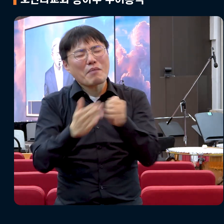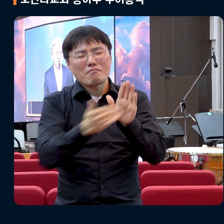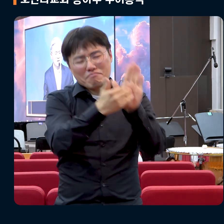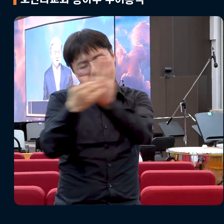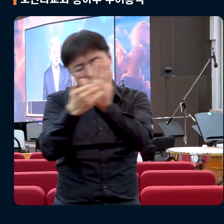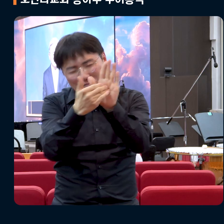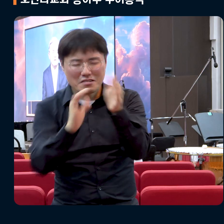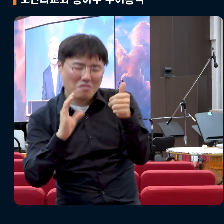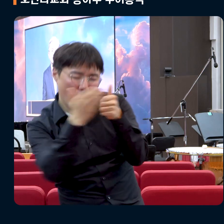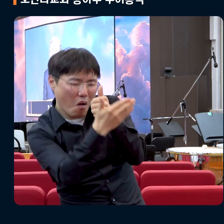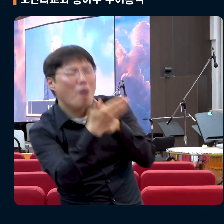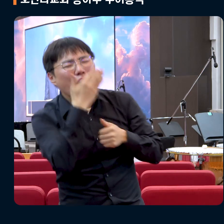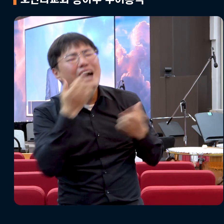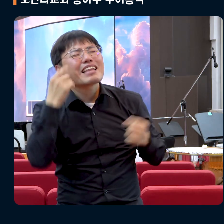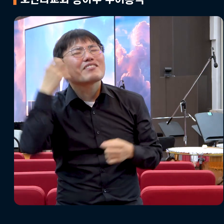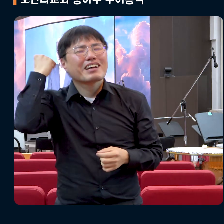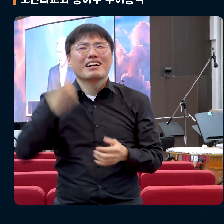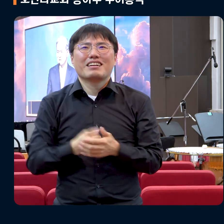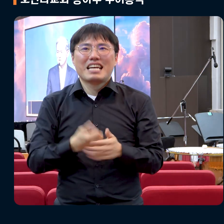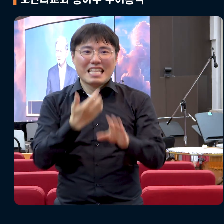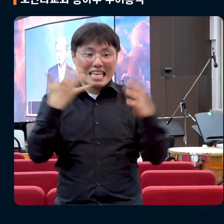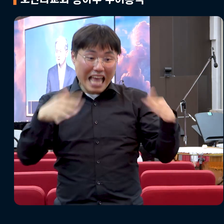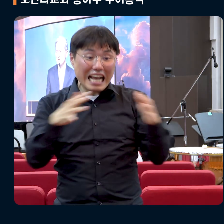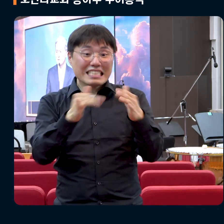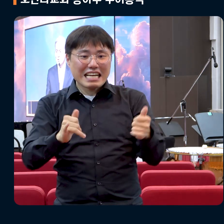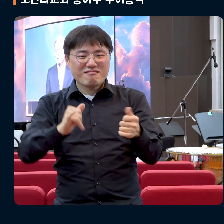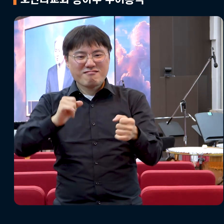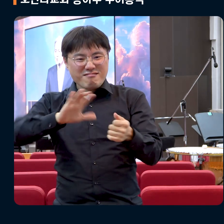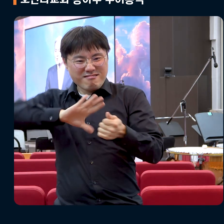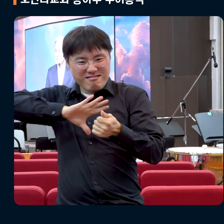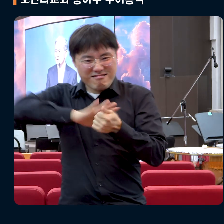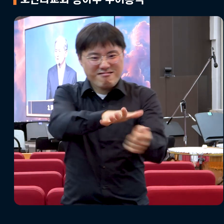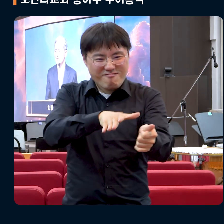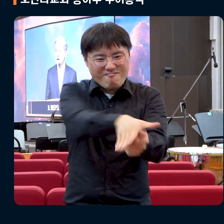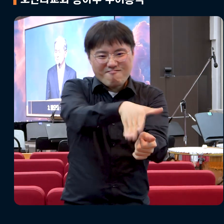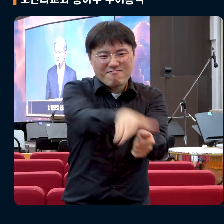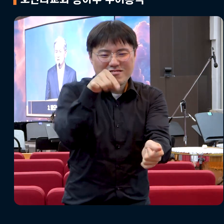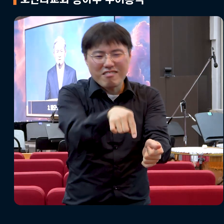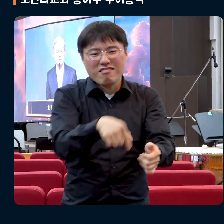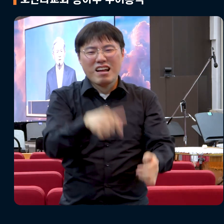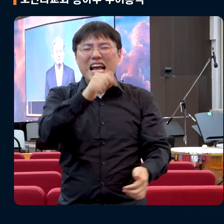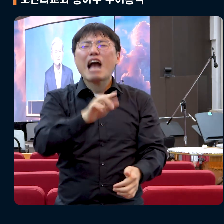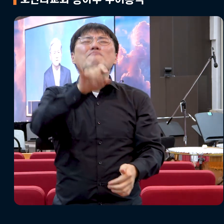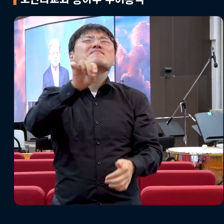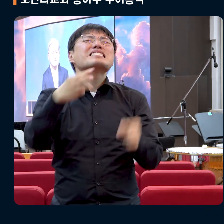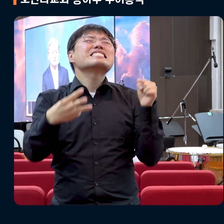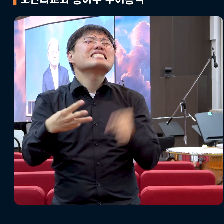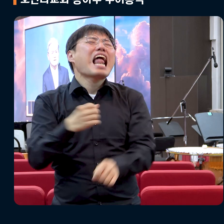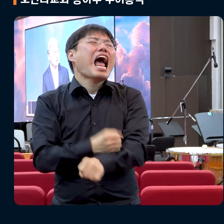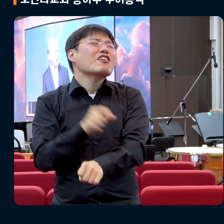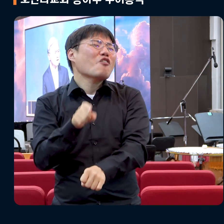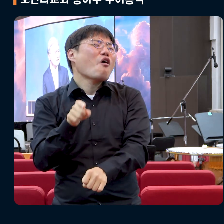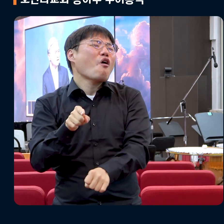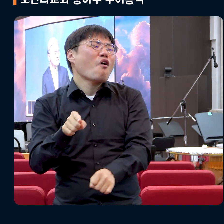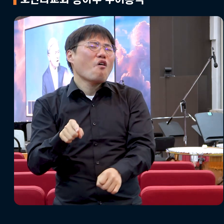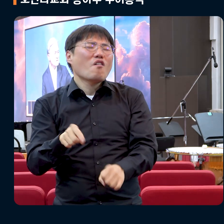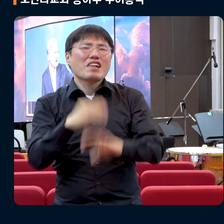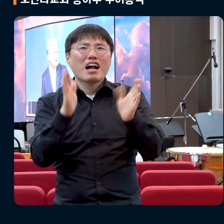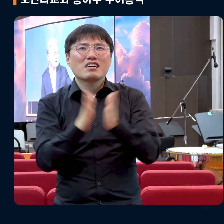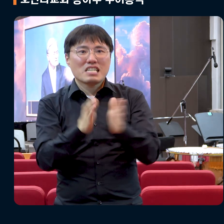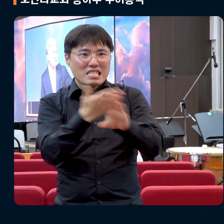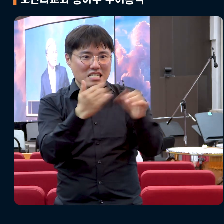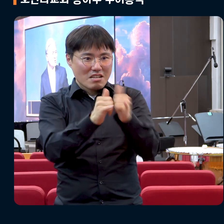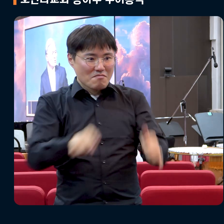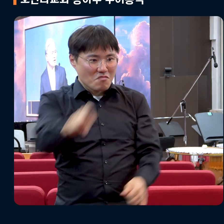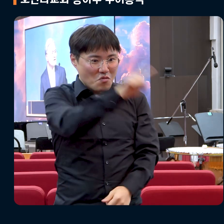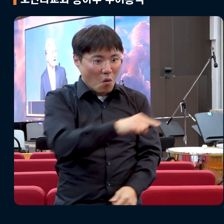말이죠. 그 다음에 약한 자 짓밟기, 전문 용어로 뭐라고 그래요? 갑질, 이렇게 말하는